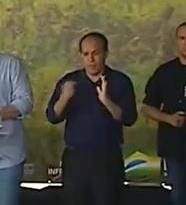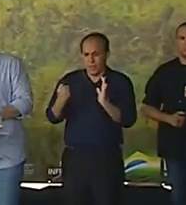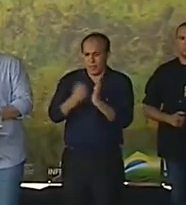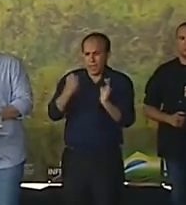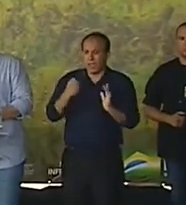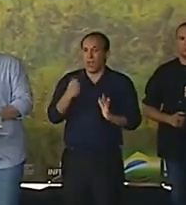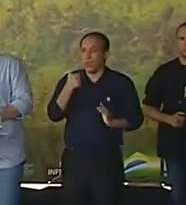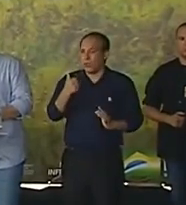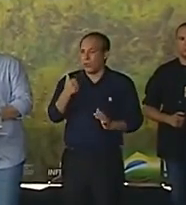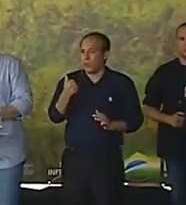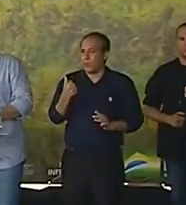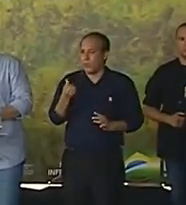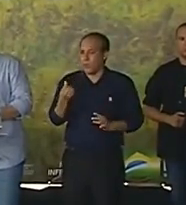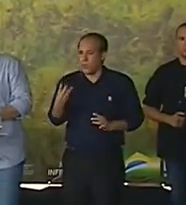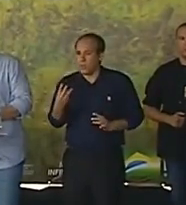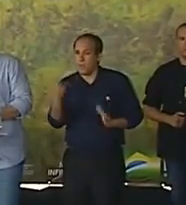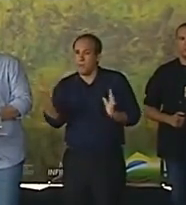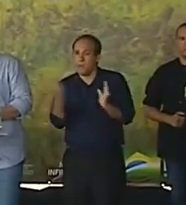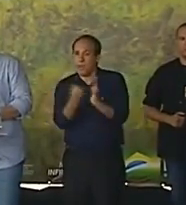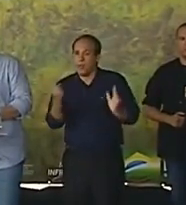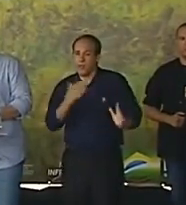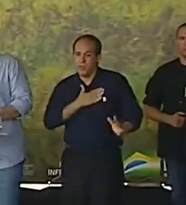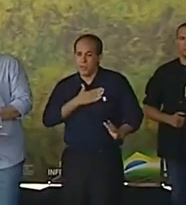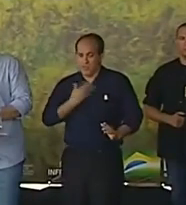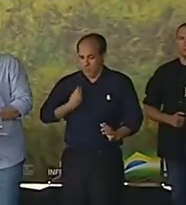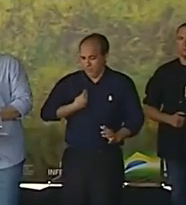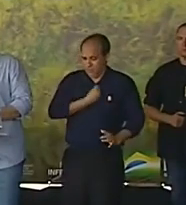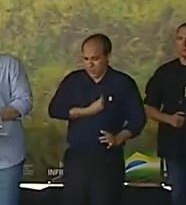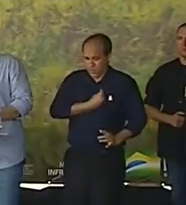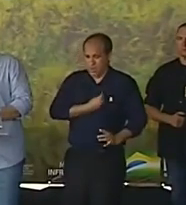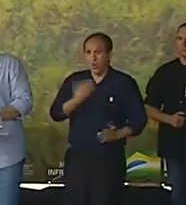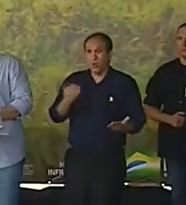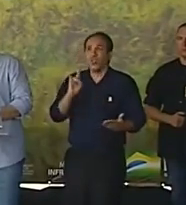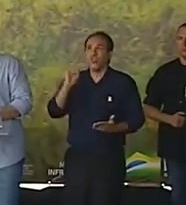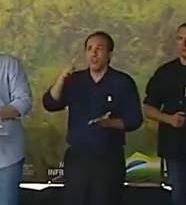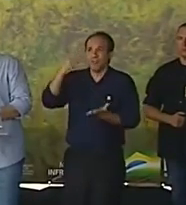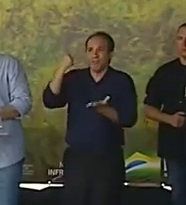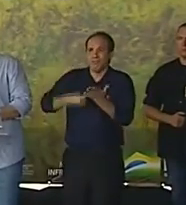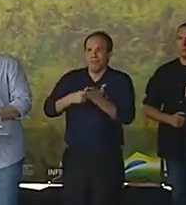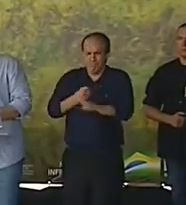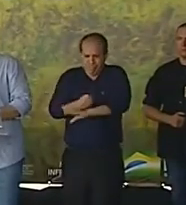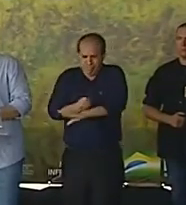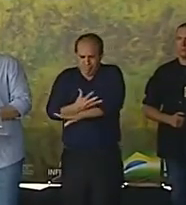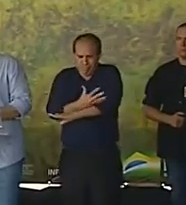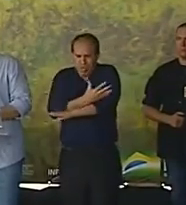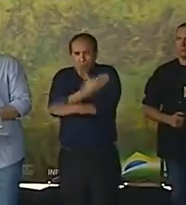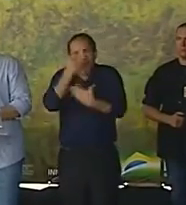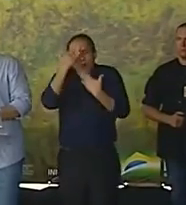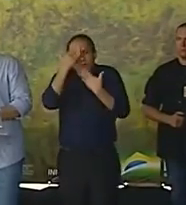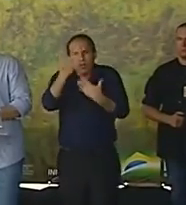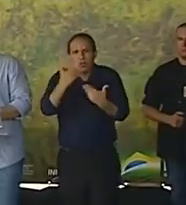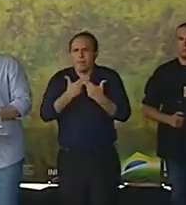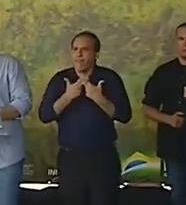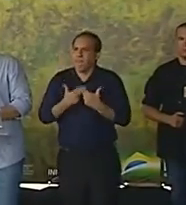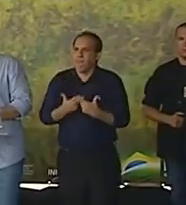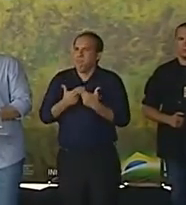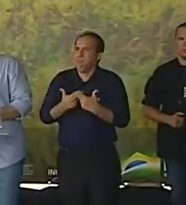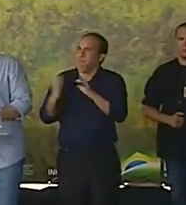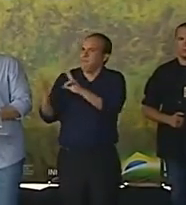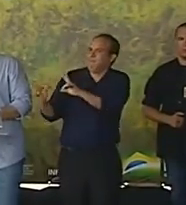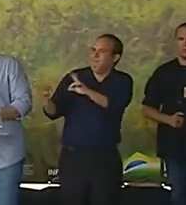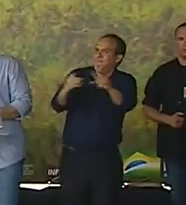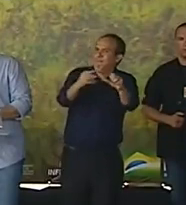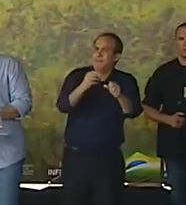63, marcou a minha vida. Então, é um dia de muita emoção. Obrigado pela paciência de todos. Parabéns